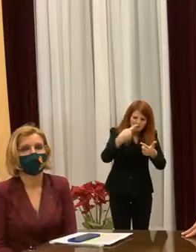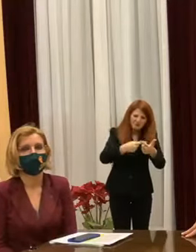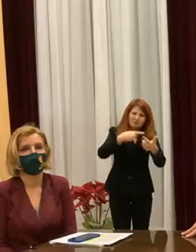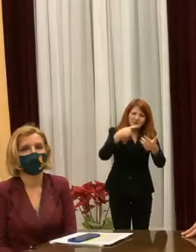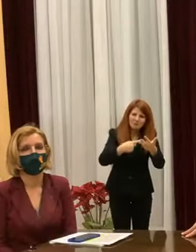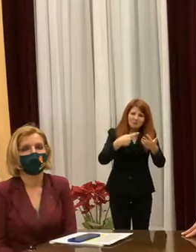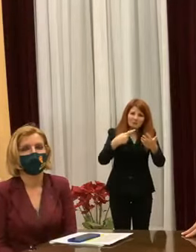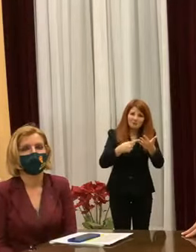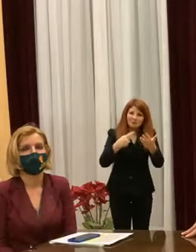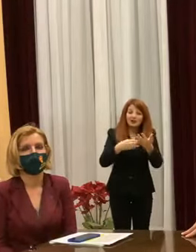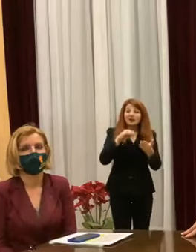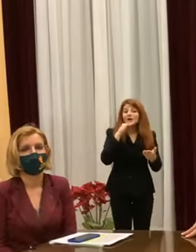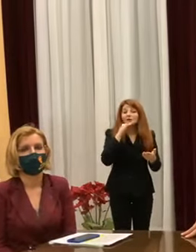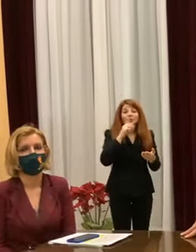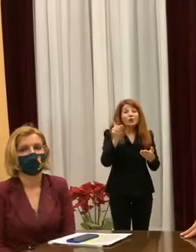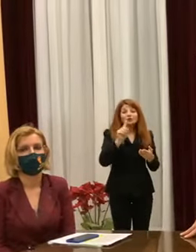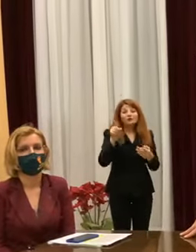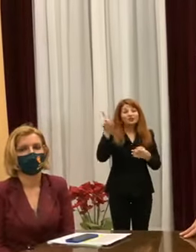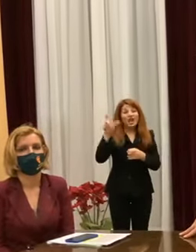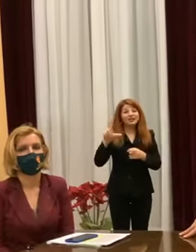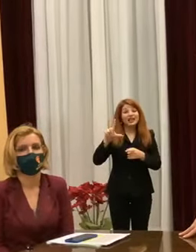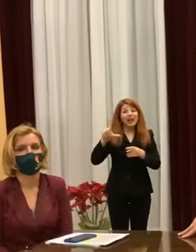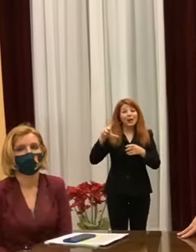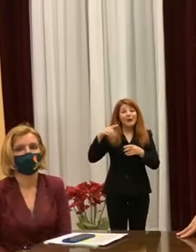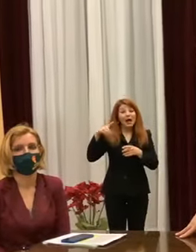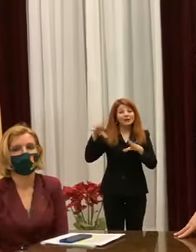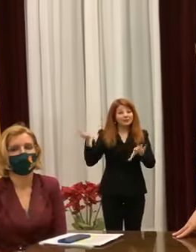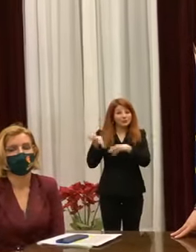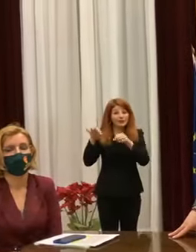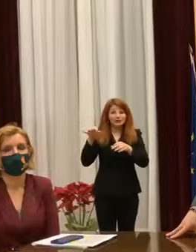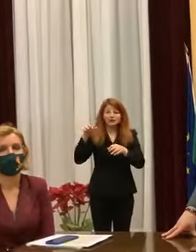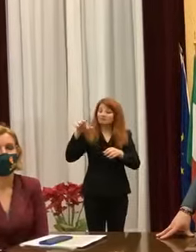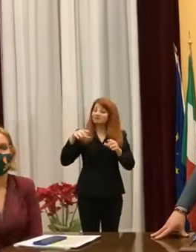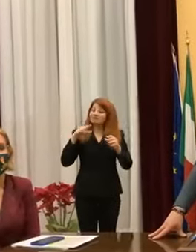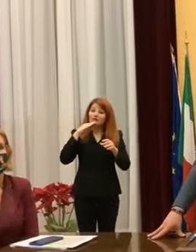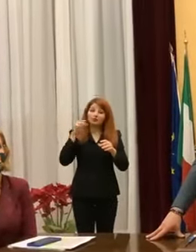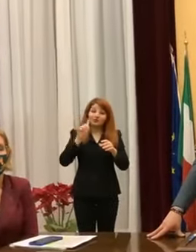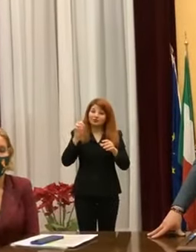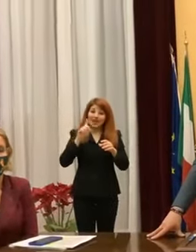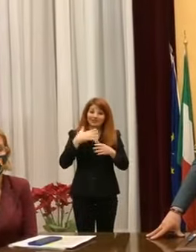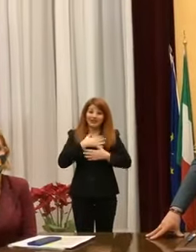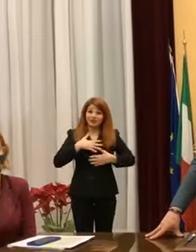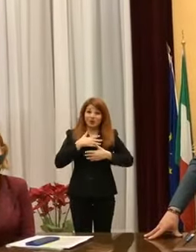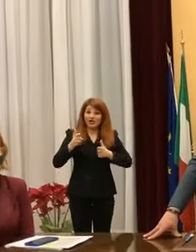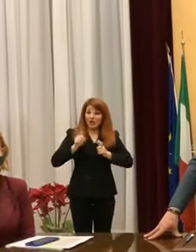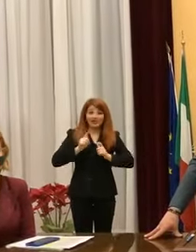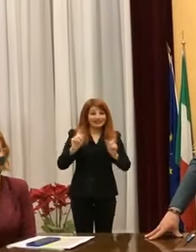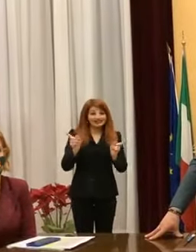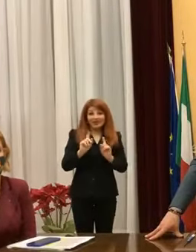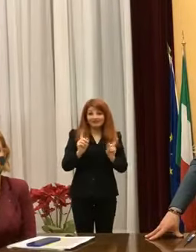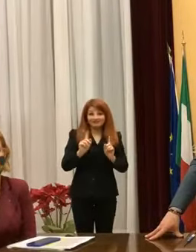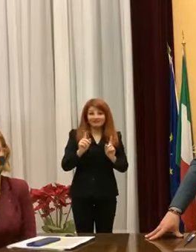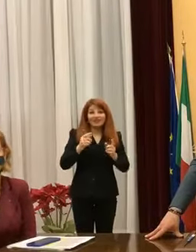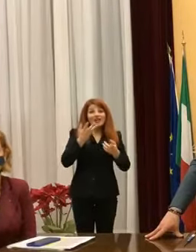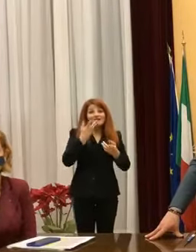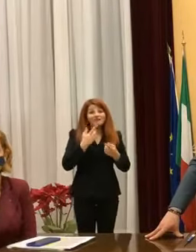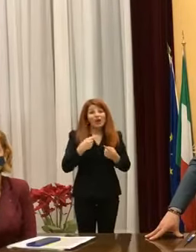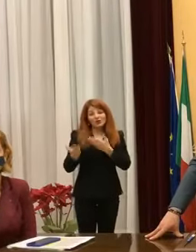state, noi vogliamo oggi che diventino gli elementi risarcitori nei confronti della nostra